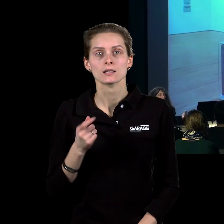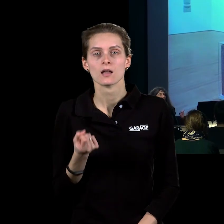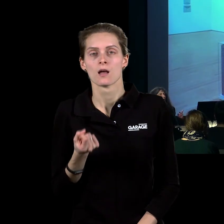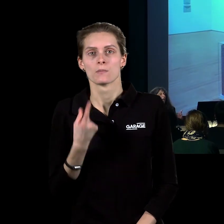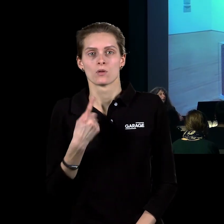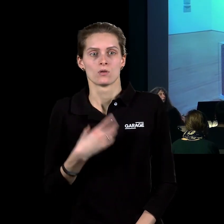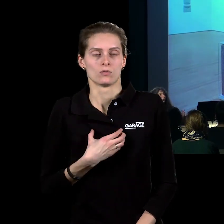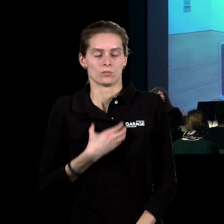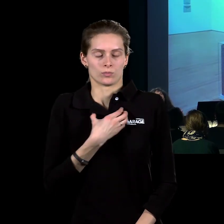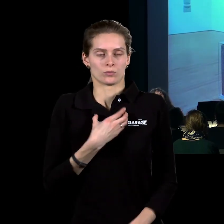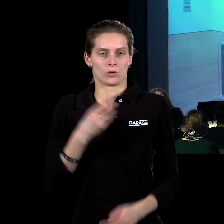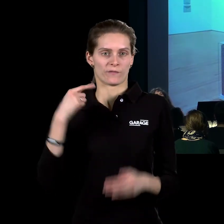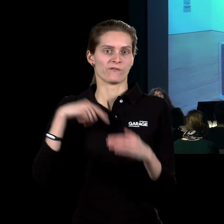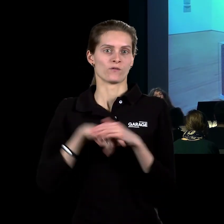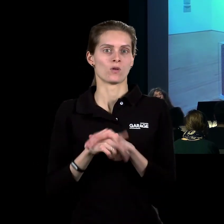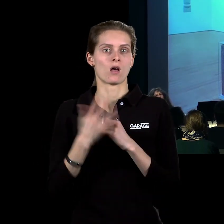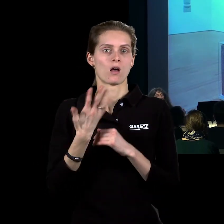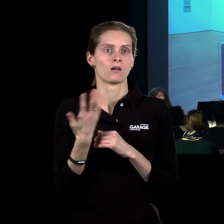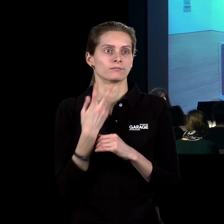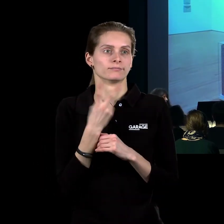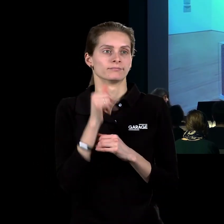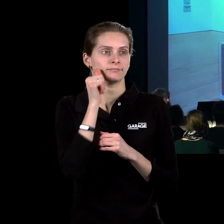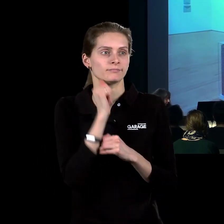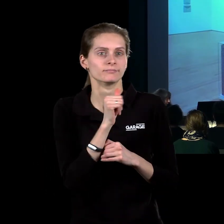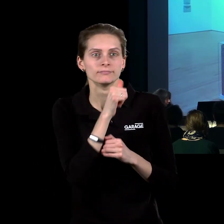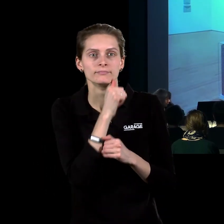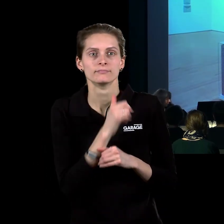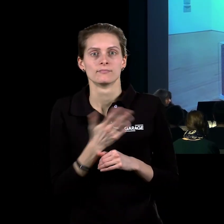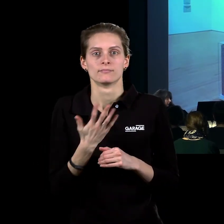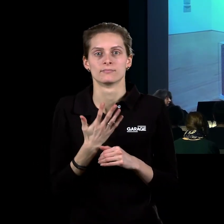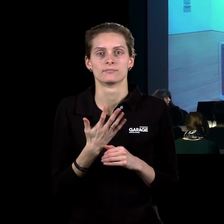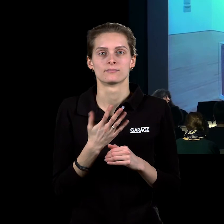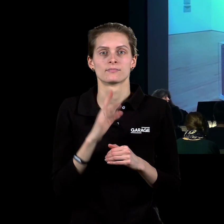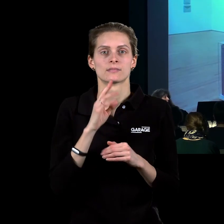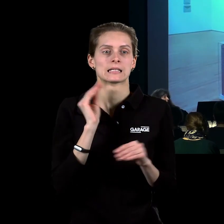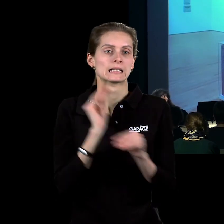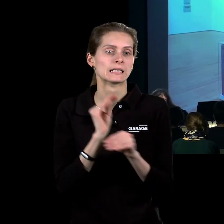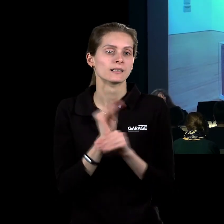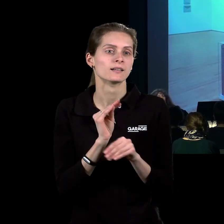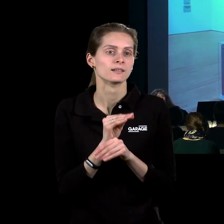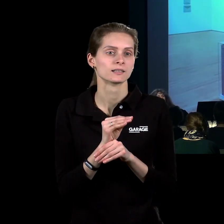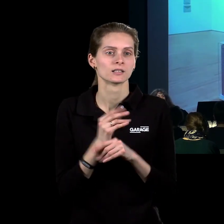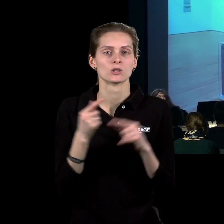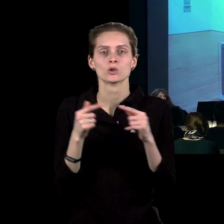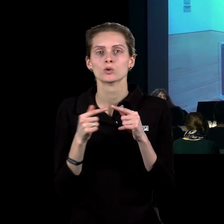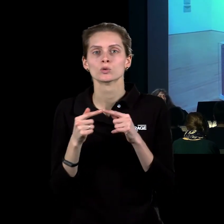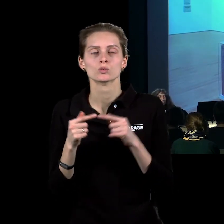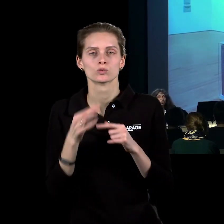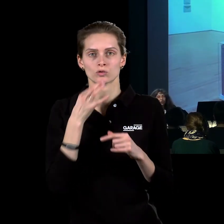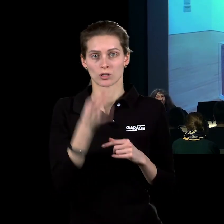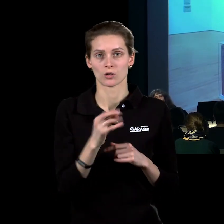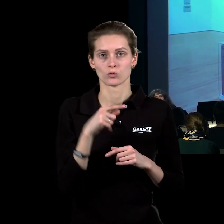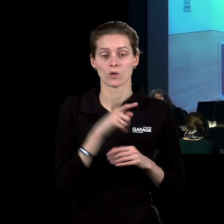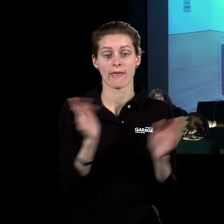пугающее нутро, которое таит загадку, и которое кто-то из критиков очень точно назвал, что это ящик,